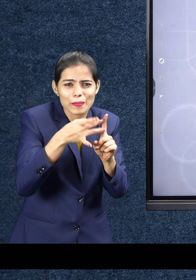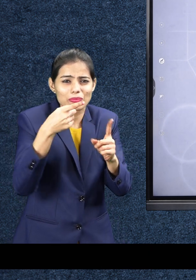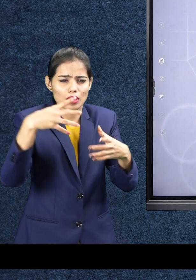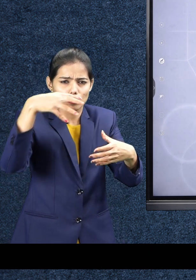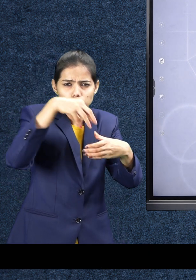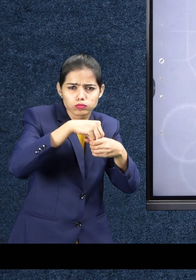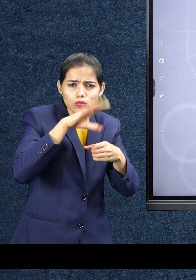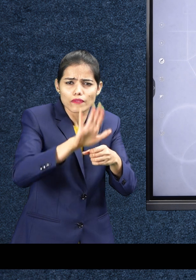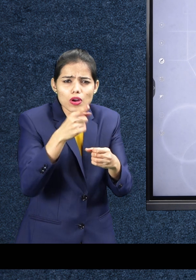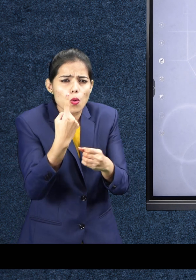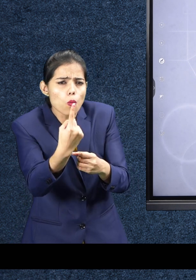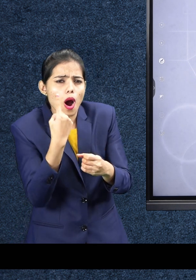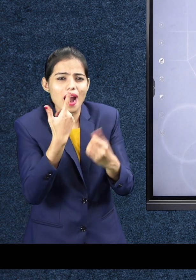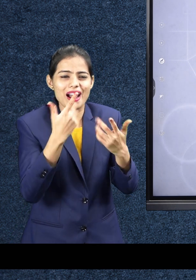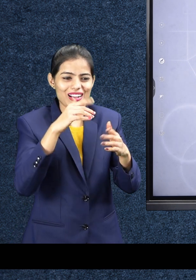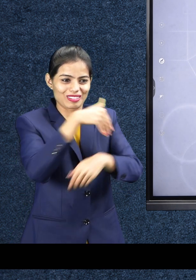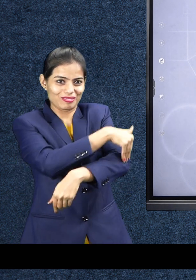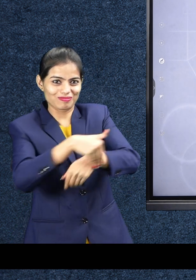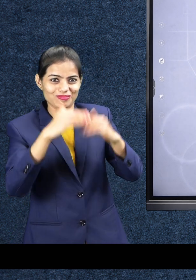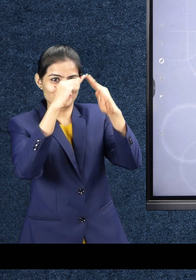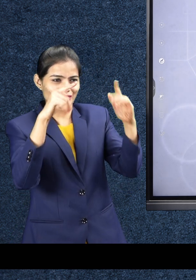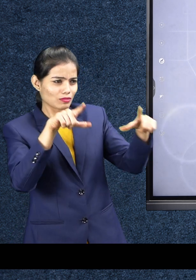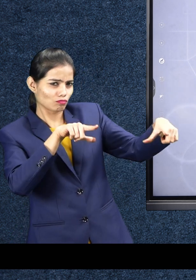వాస్తవ ప్రపంచ దృశ్యాలను గుర్తిస్తారు.